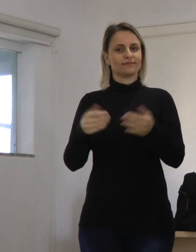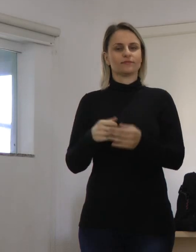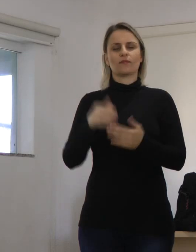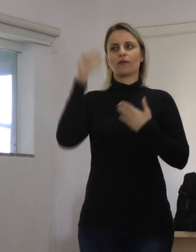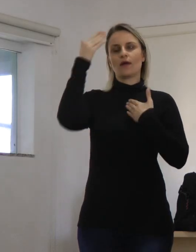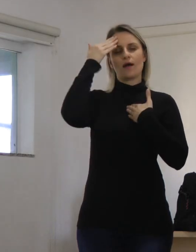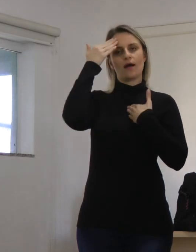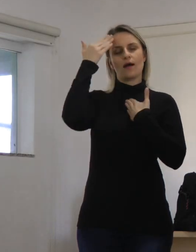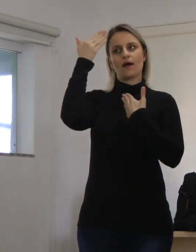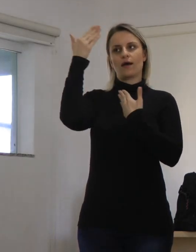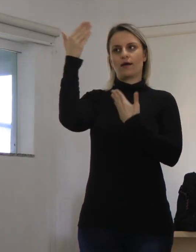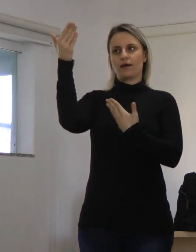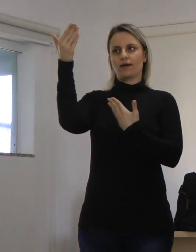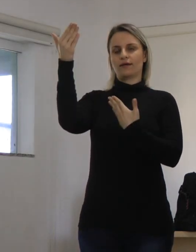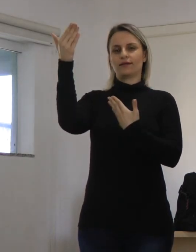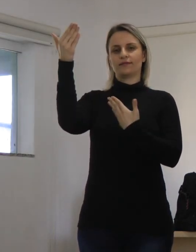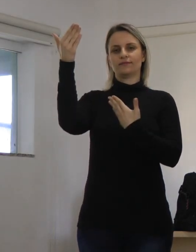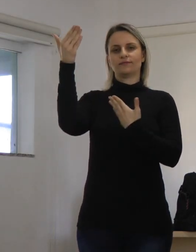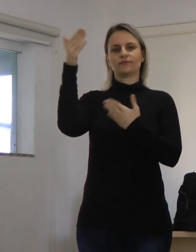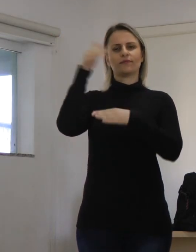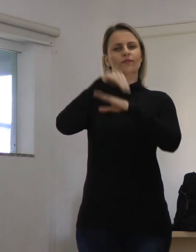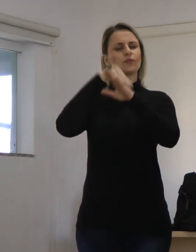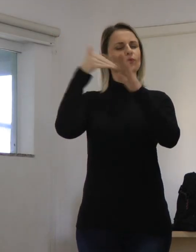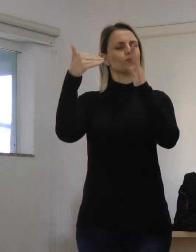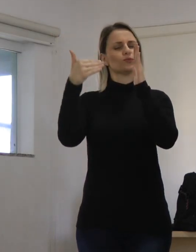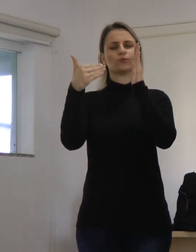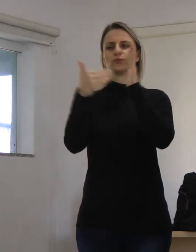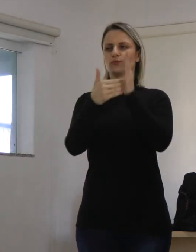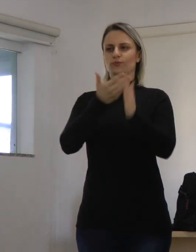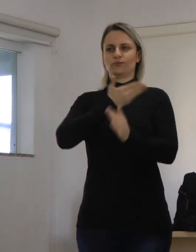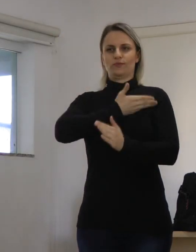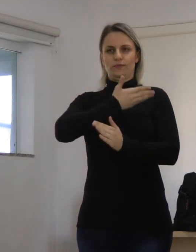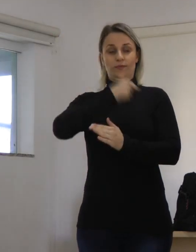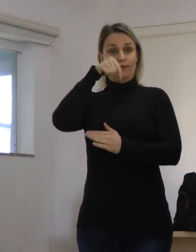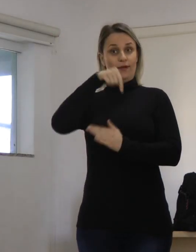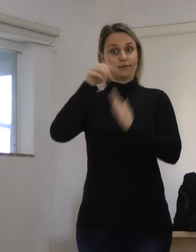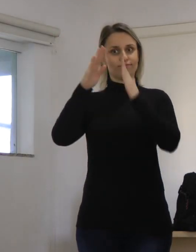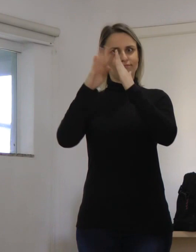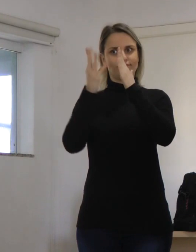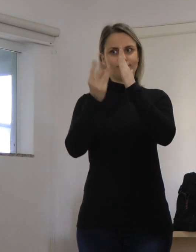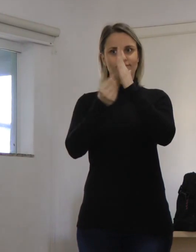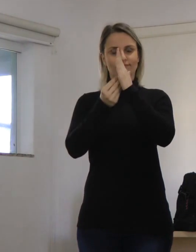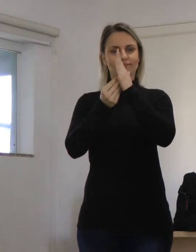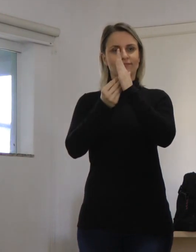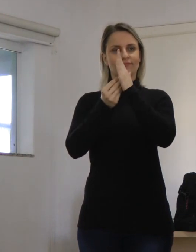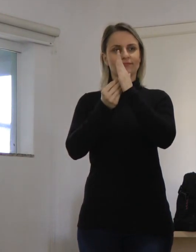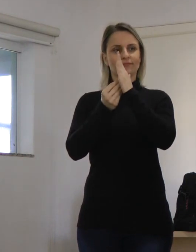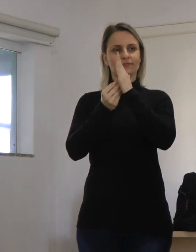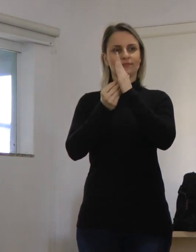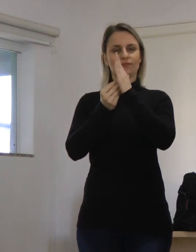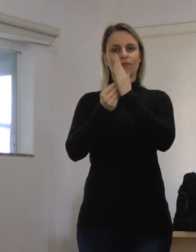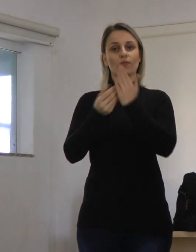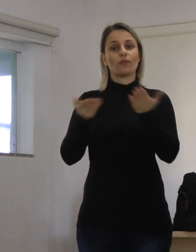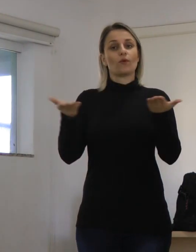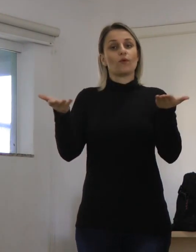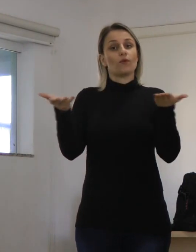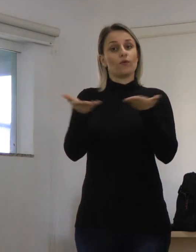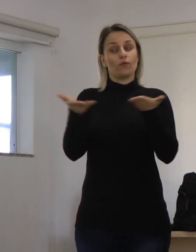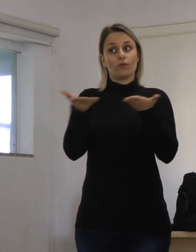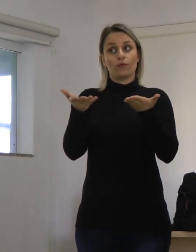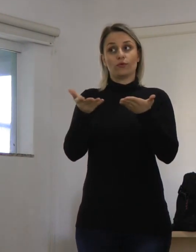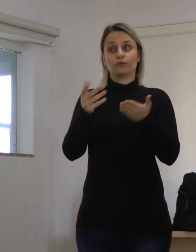Agradecer penhoradamente a todos os amigos aqui do Centro Espírita Nosso Lar. Hoje o nosso